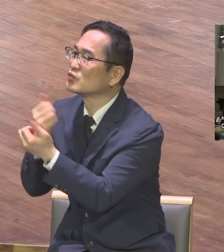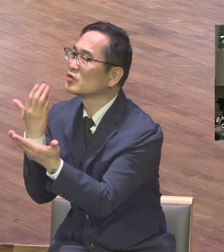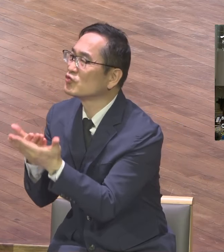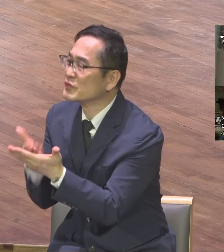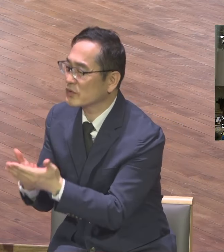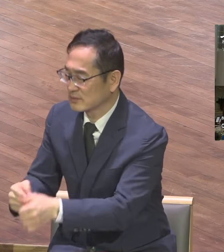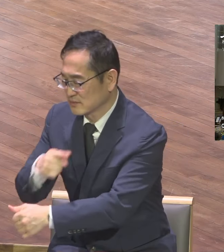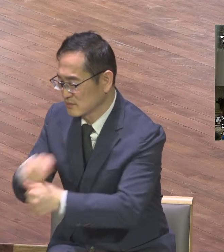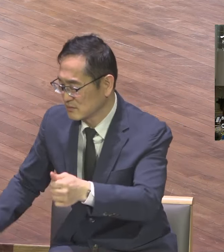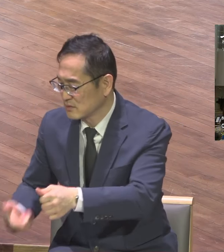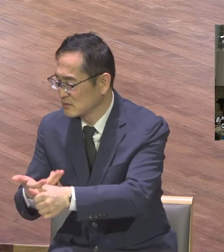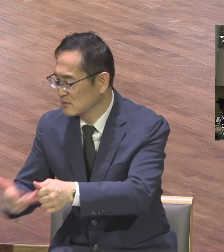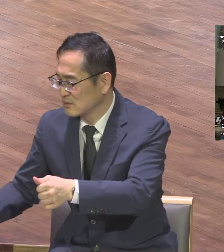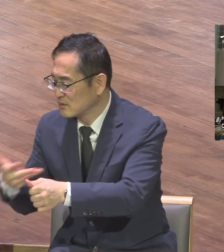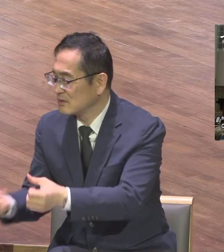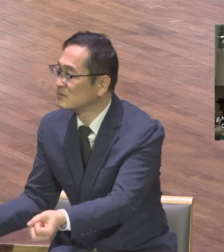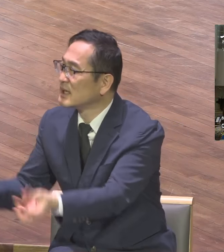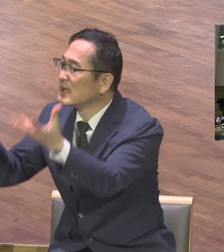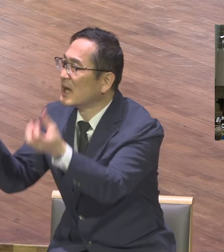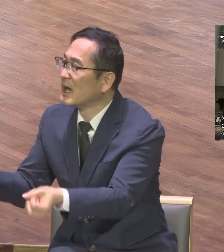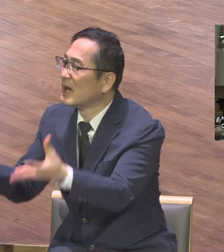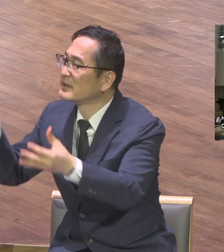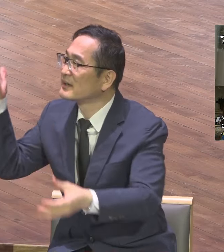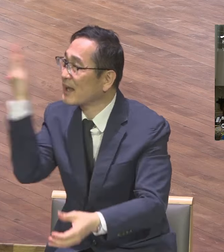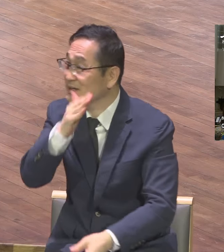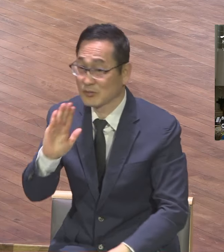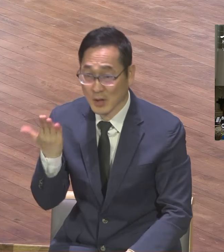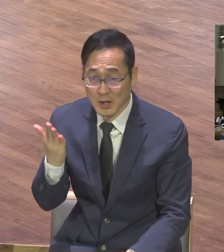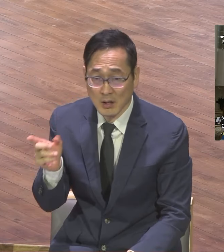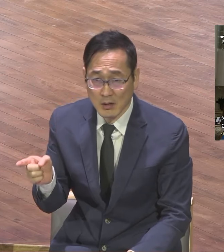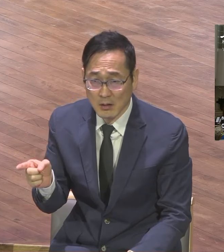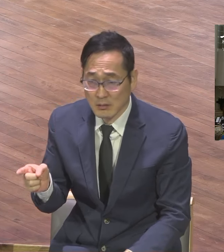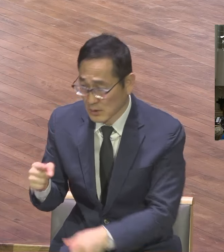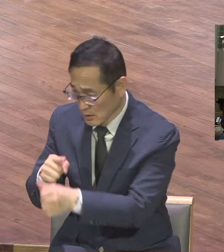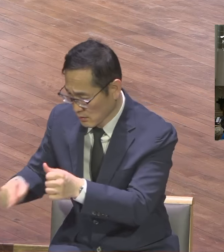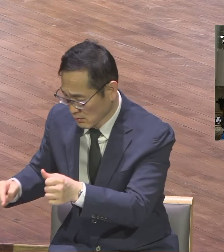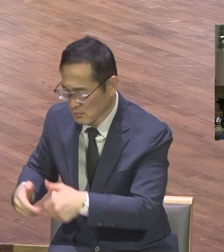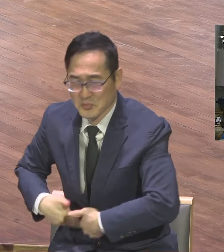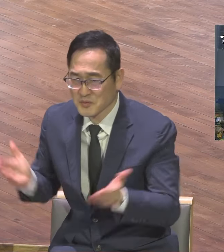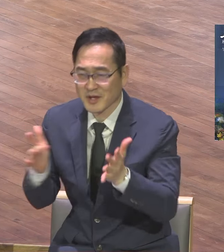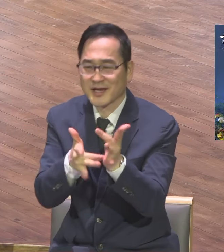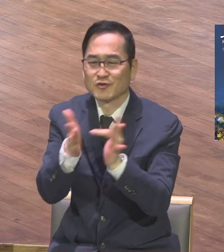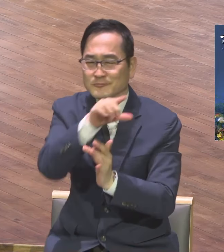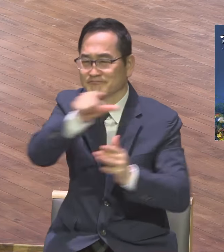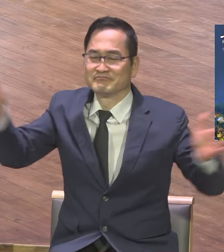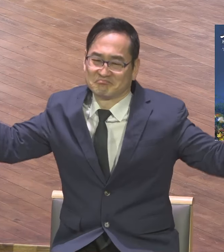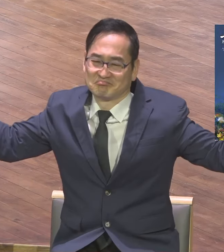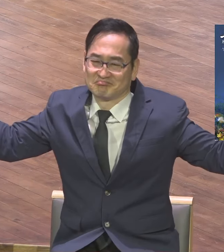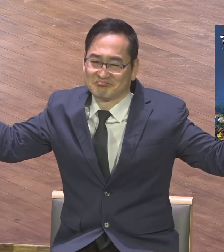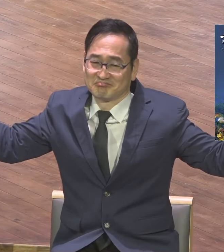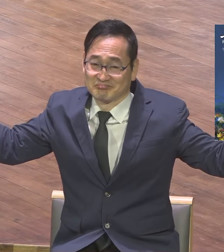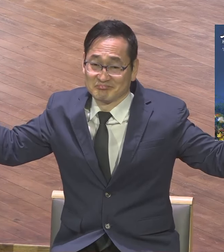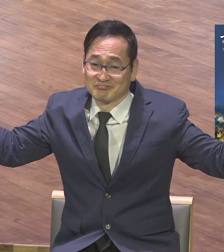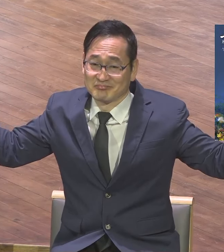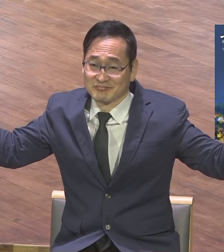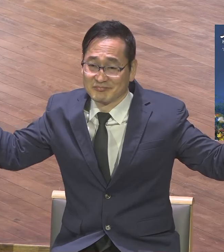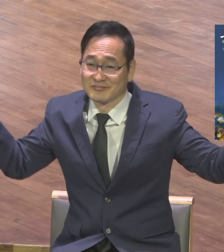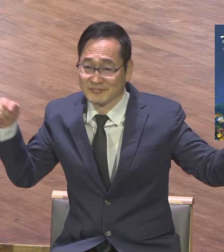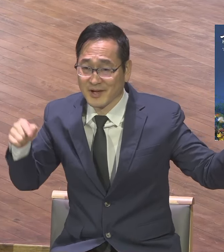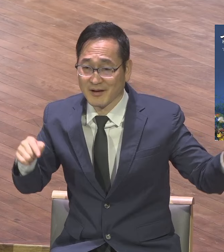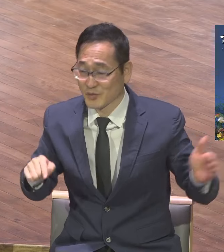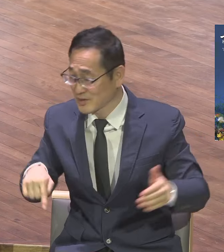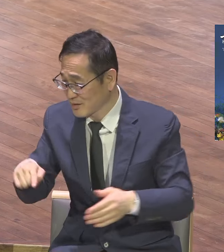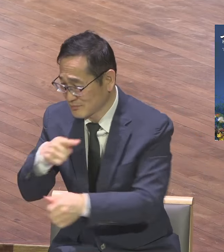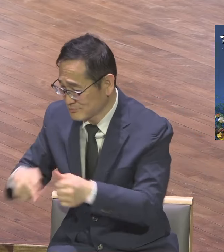그가 단번에 자기를 드려 이루셨습니다. 구약 때는 대제사장 자기 죄를 위하여